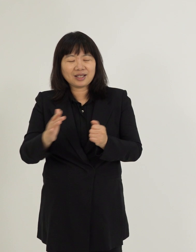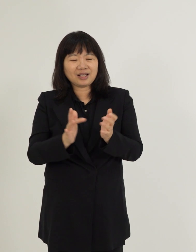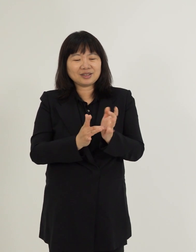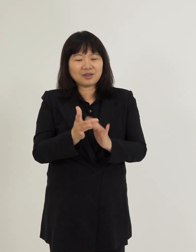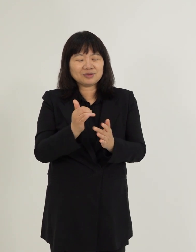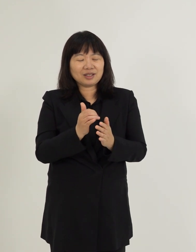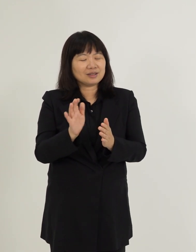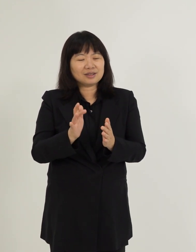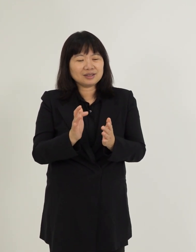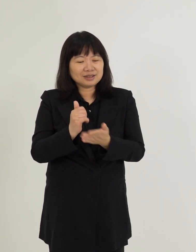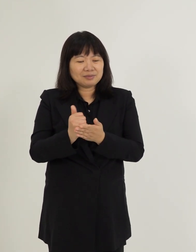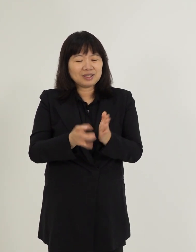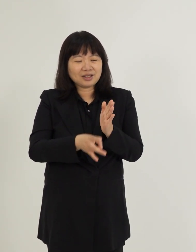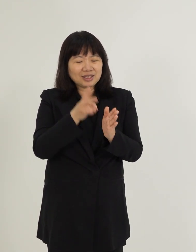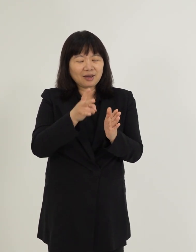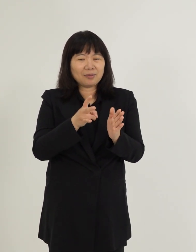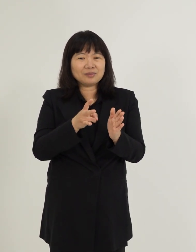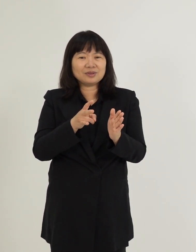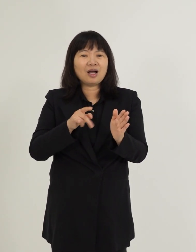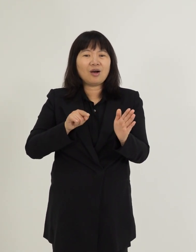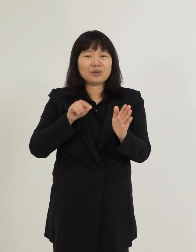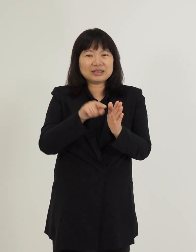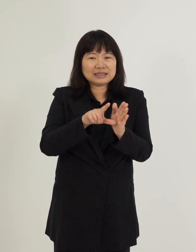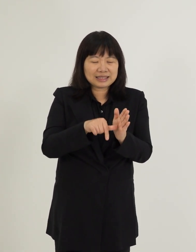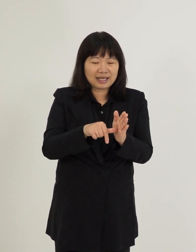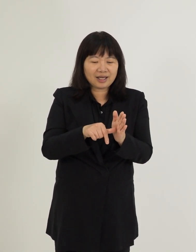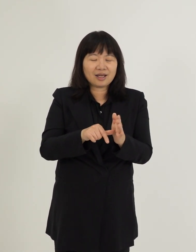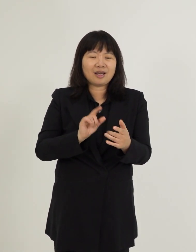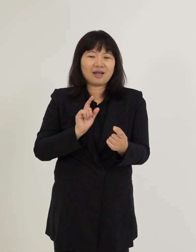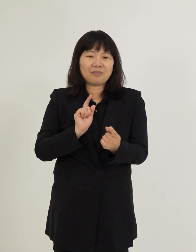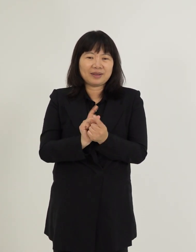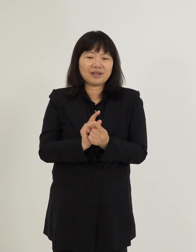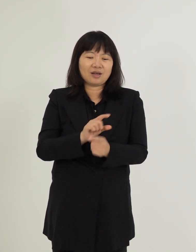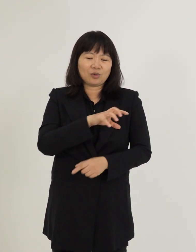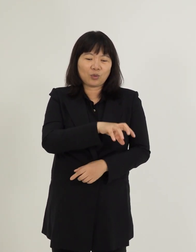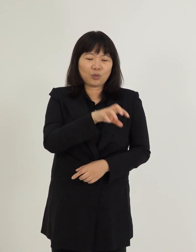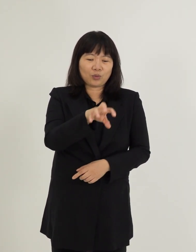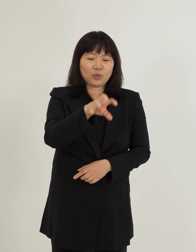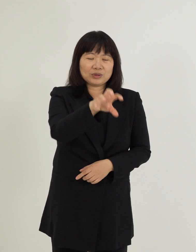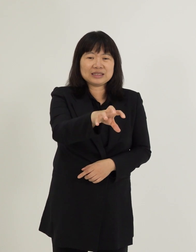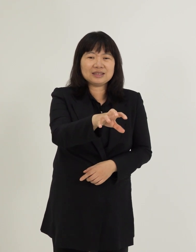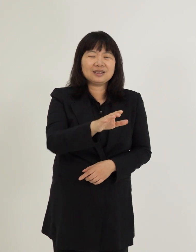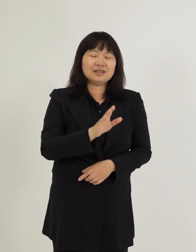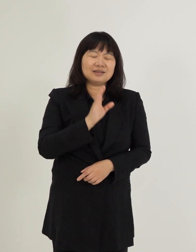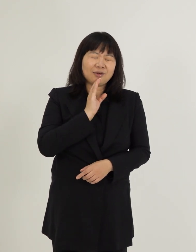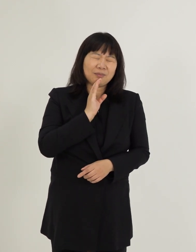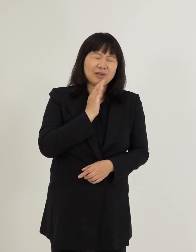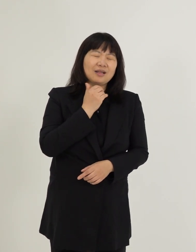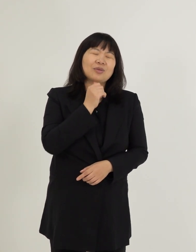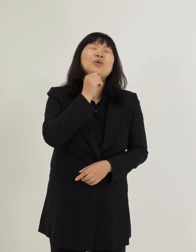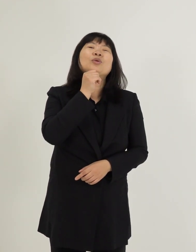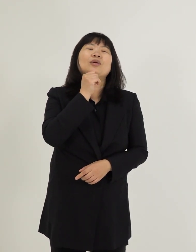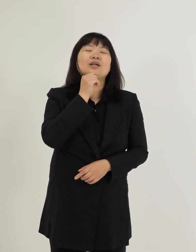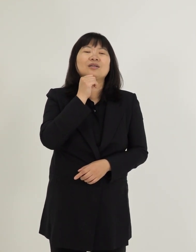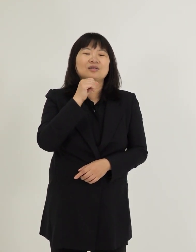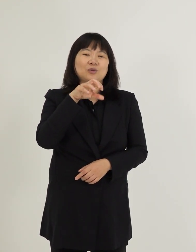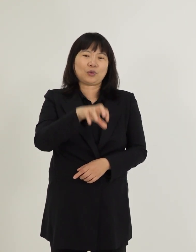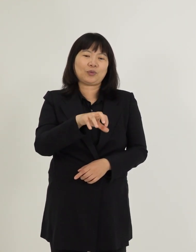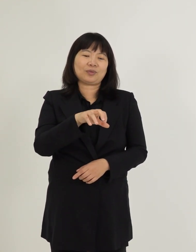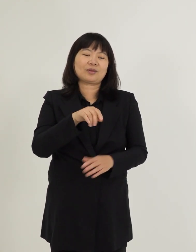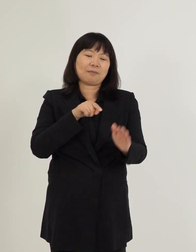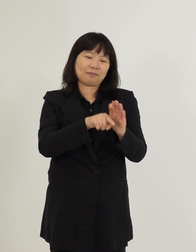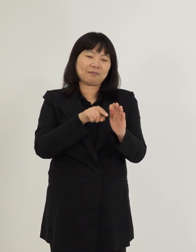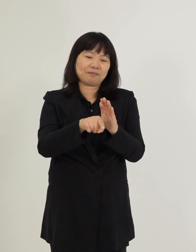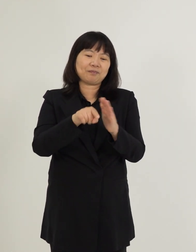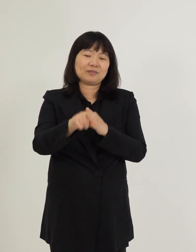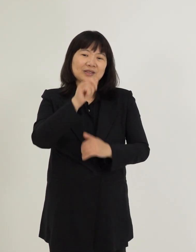그 고을을 지나 들어오셨어요. 나의 나라는 이런 자들의 것이고